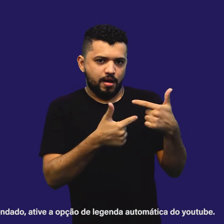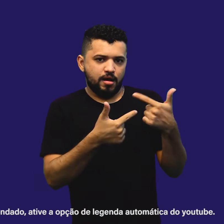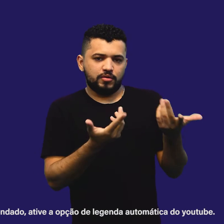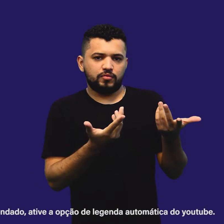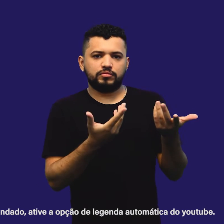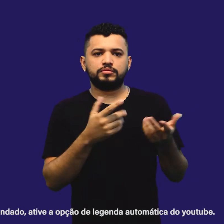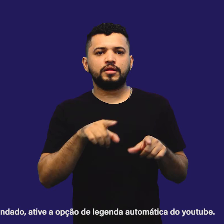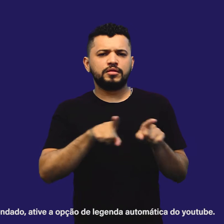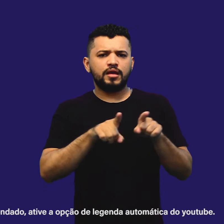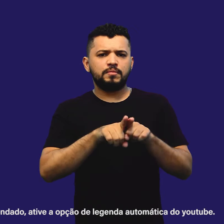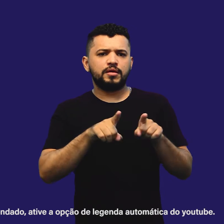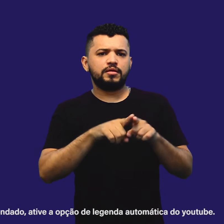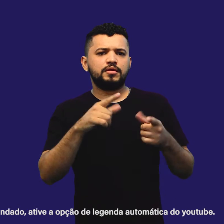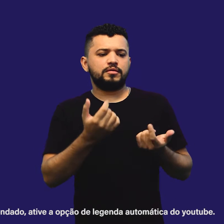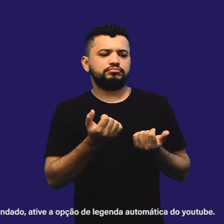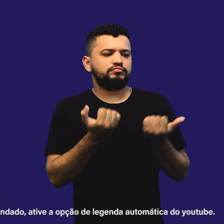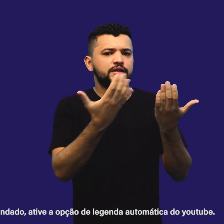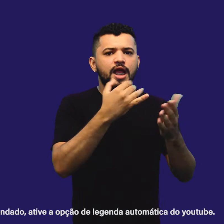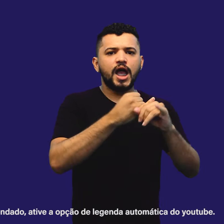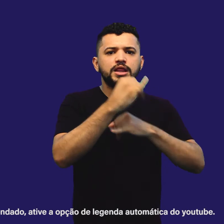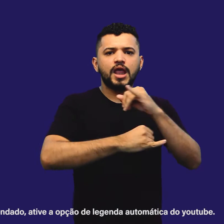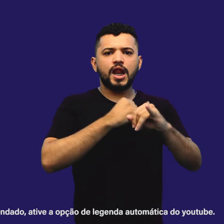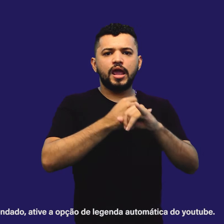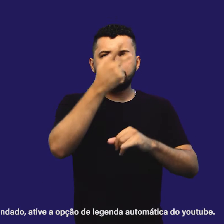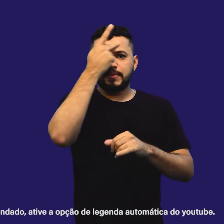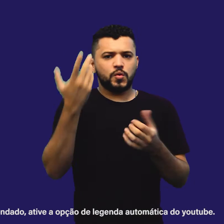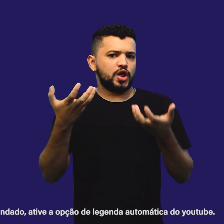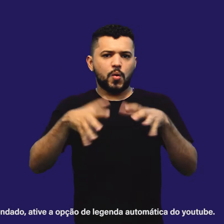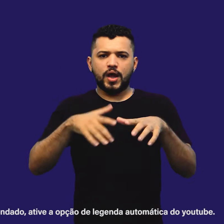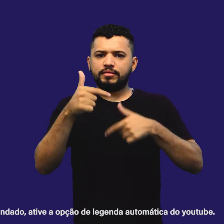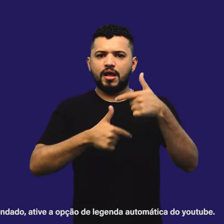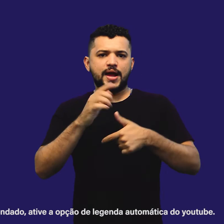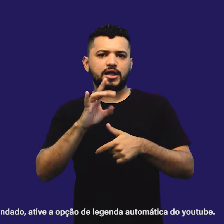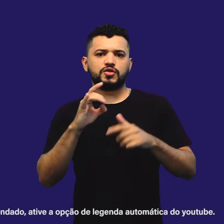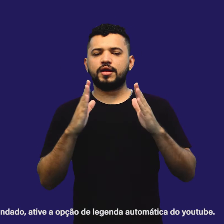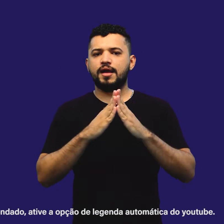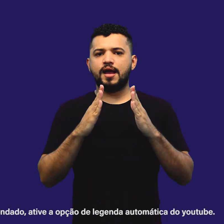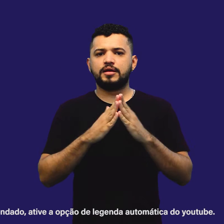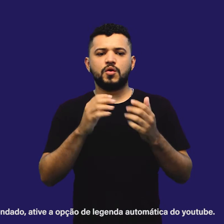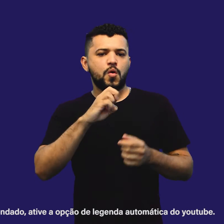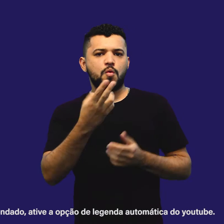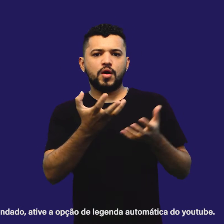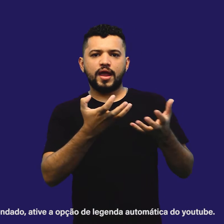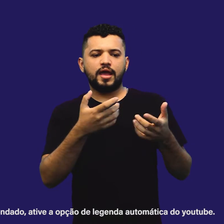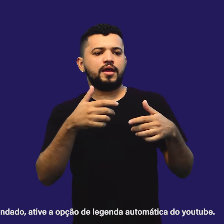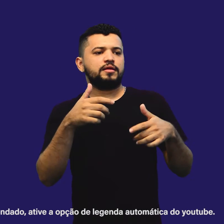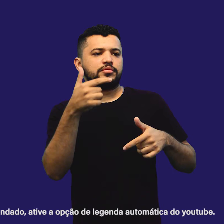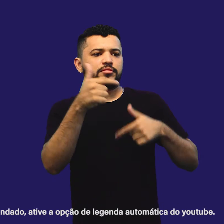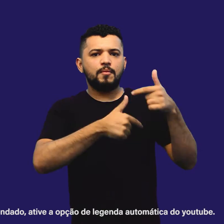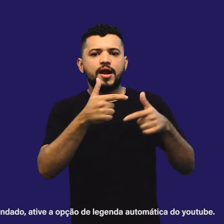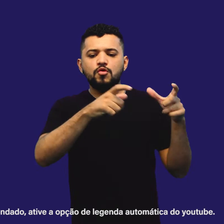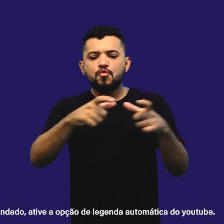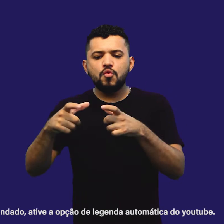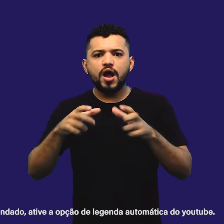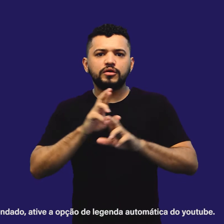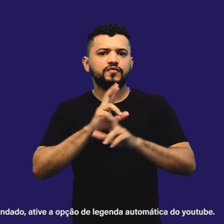próximo, a possibilidade de oferecer internet para quem não quer ficar trabalhando só em casa, quer tomar um café, trabalhar no espaço, sair de casa, fazer